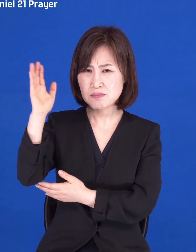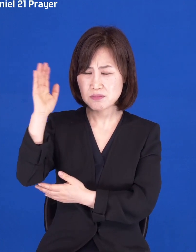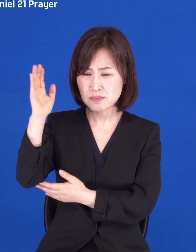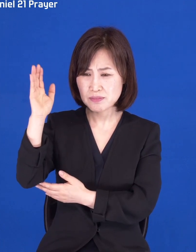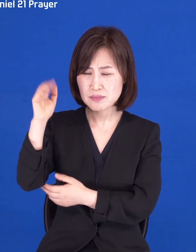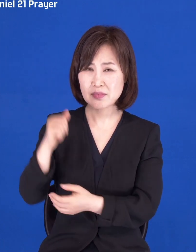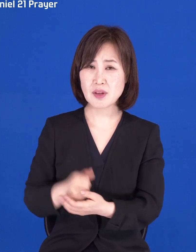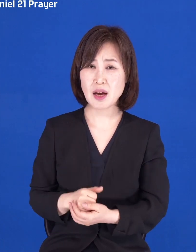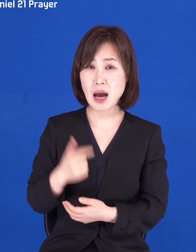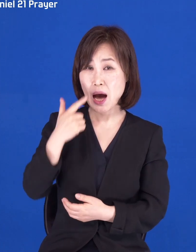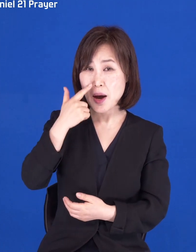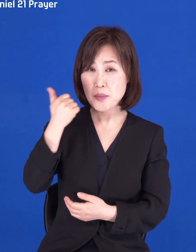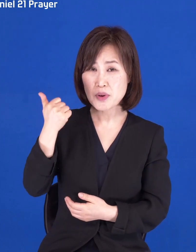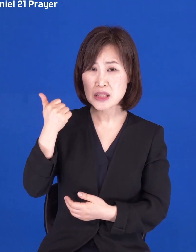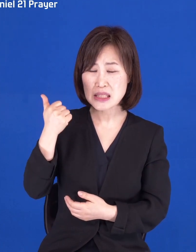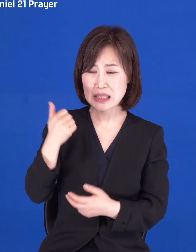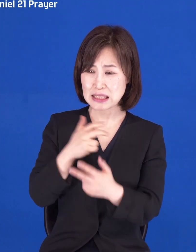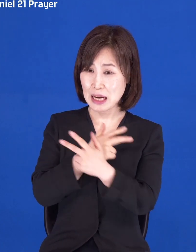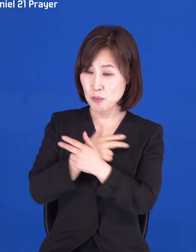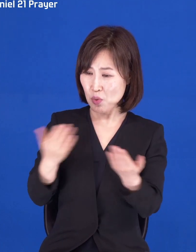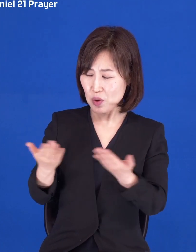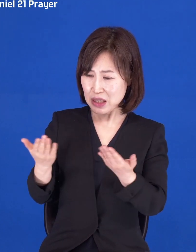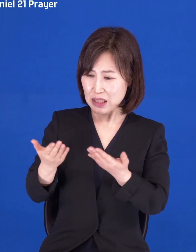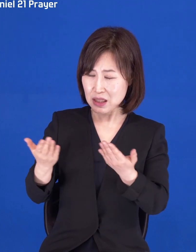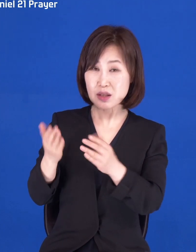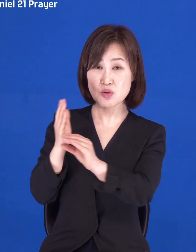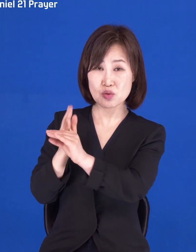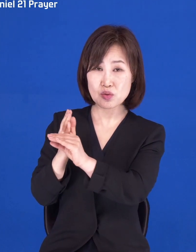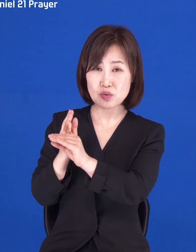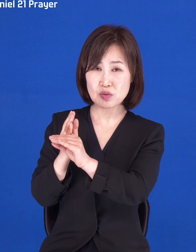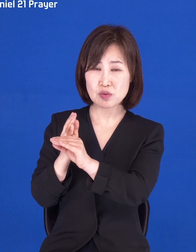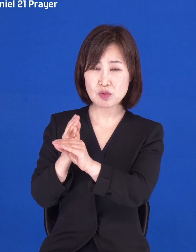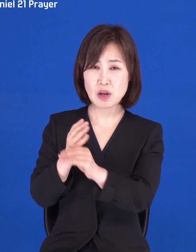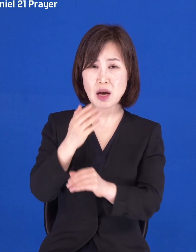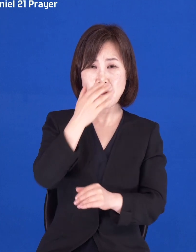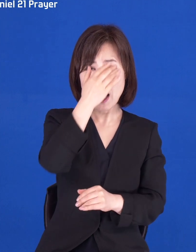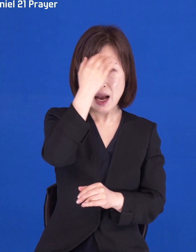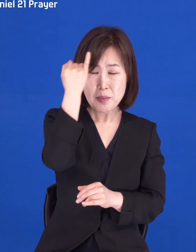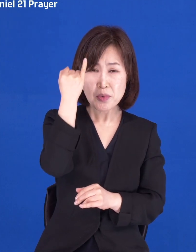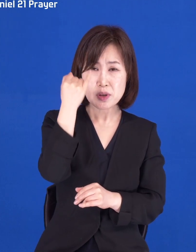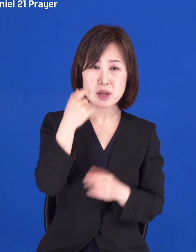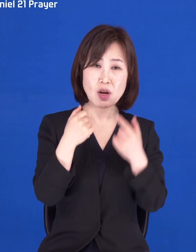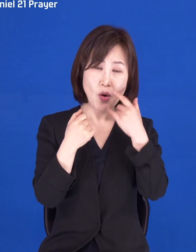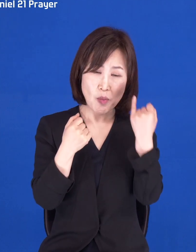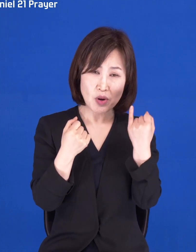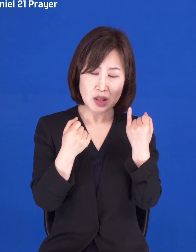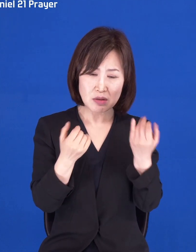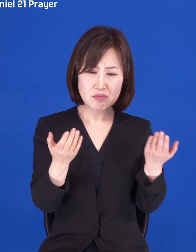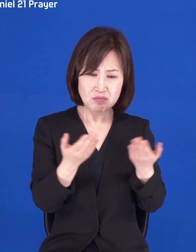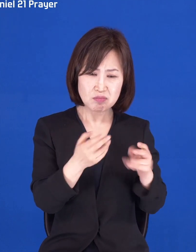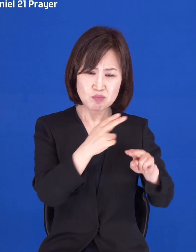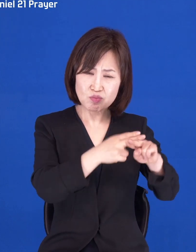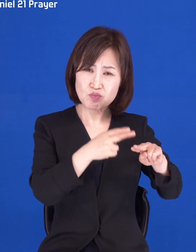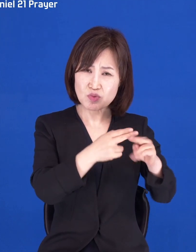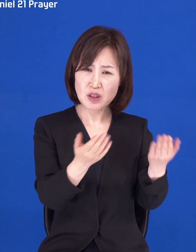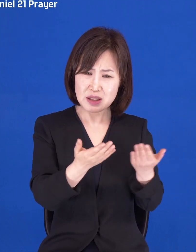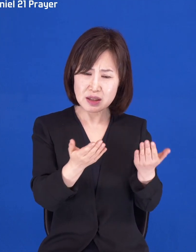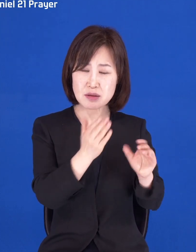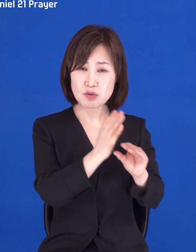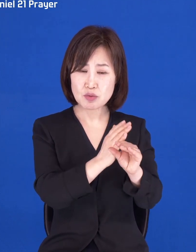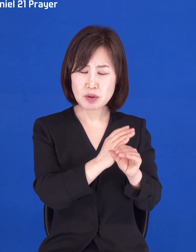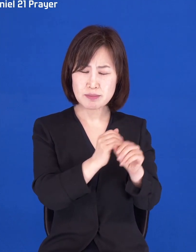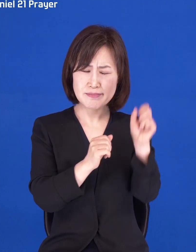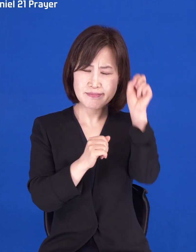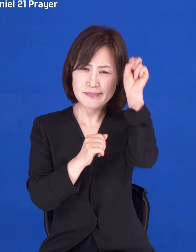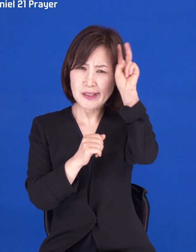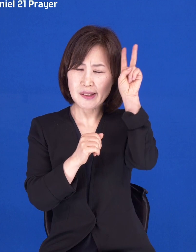작업실에서 양복을 재단하고 있고 할머니는 어머니 일하시는 일을 도와서 부엌에서 일을 하고 있는데 갑자기